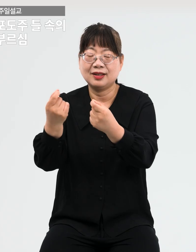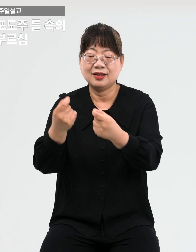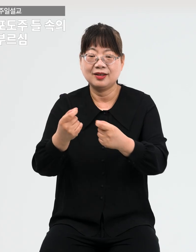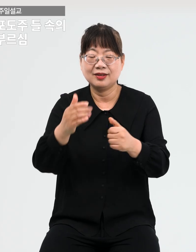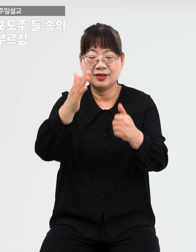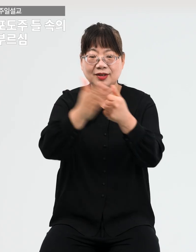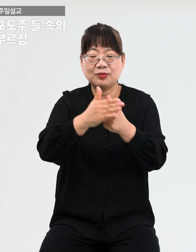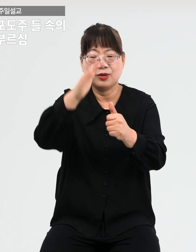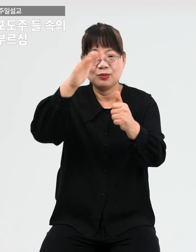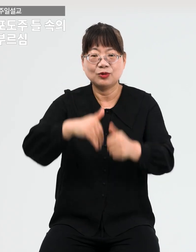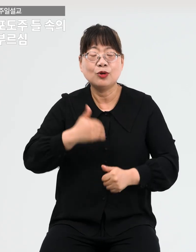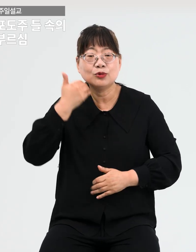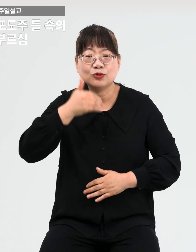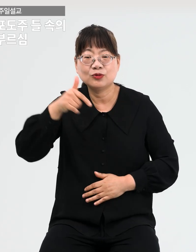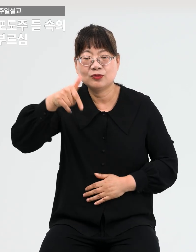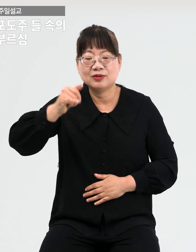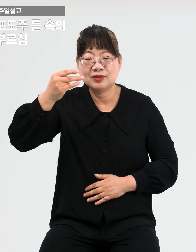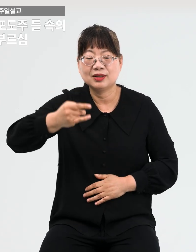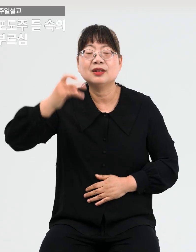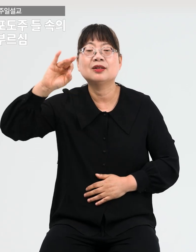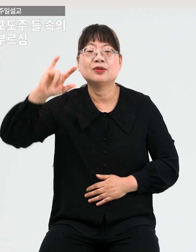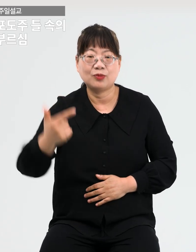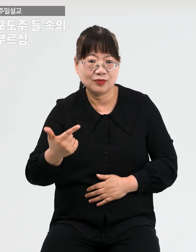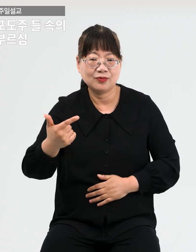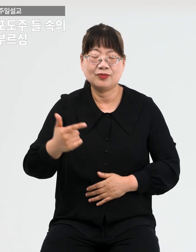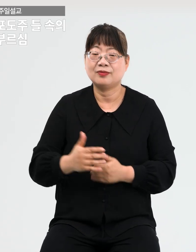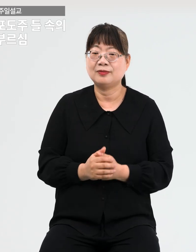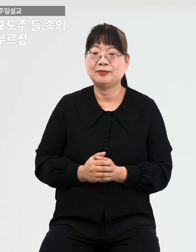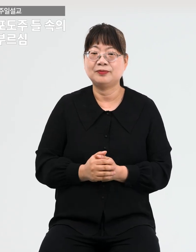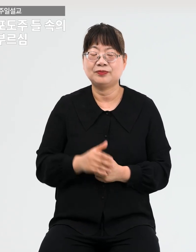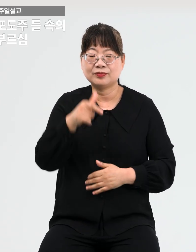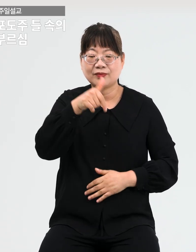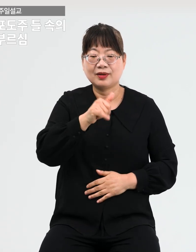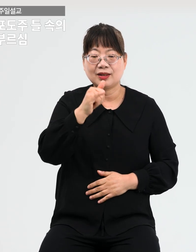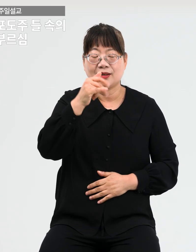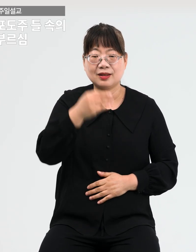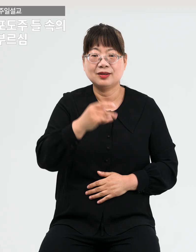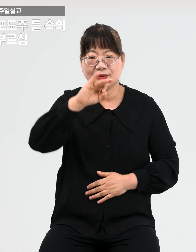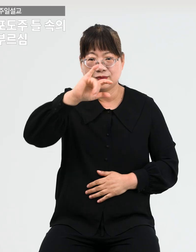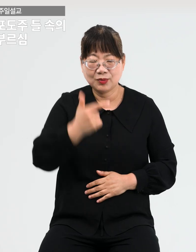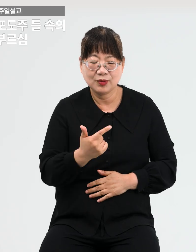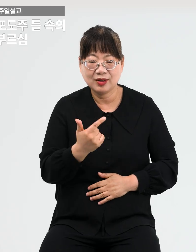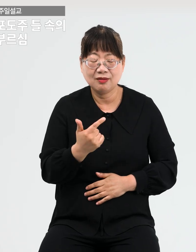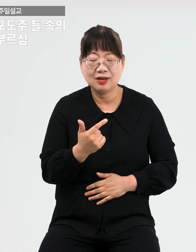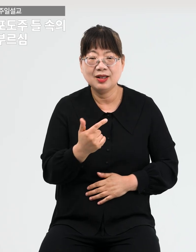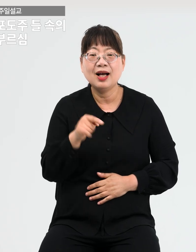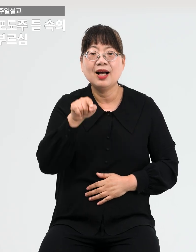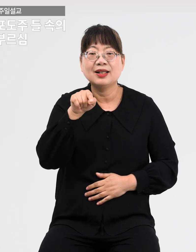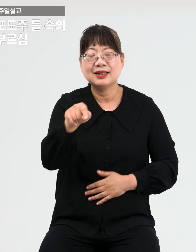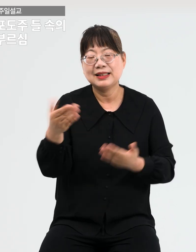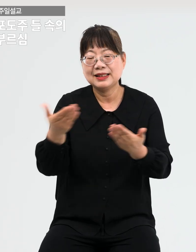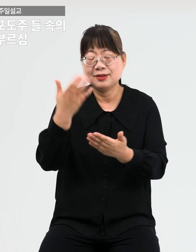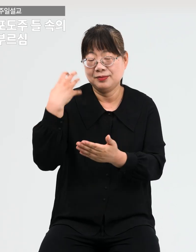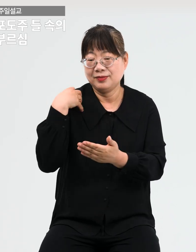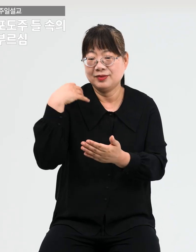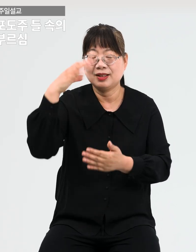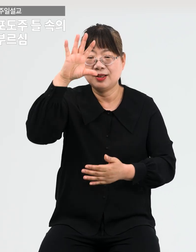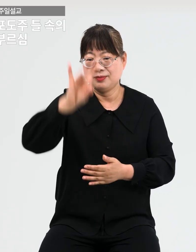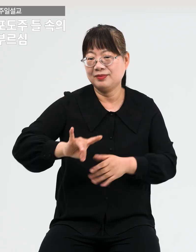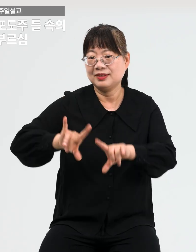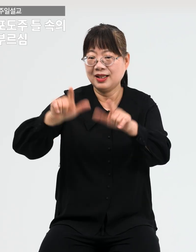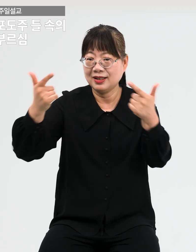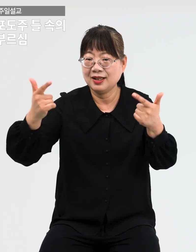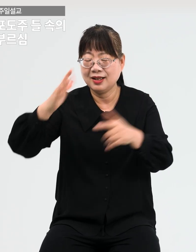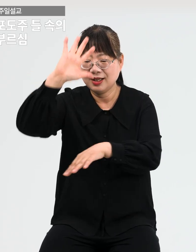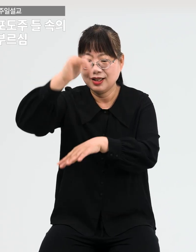불러요? 기드온을 불러요. 근데 기드온은 거기에 적합한 자가 아니에요.